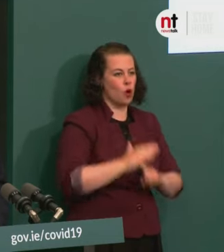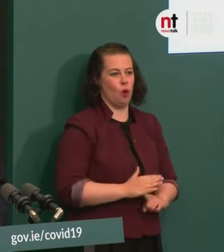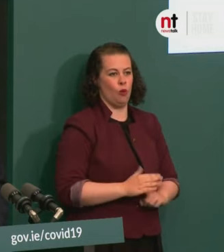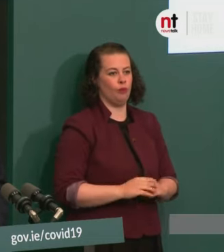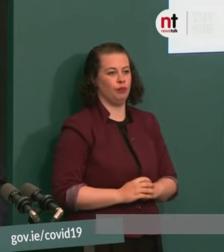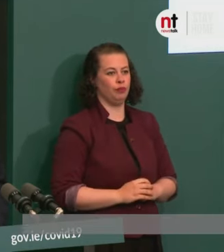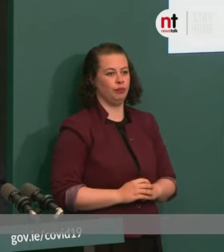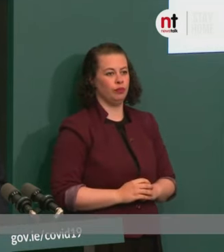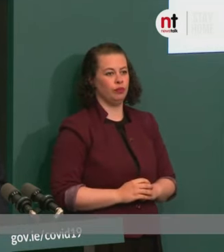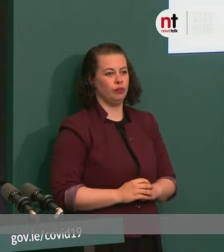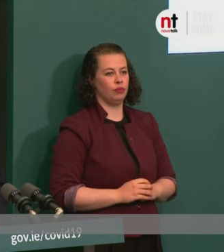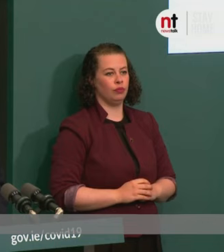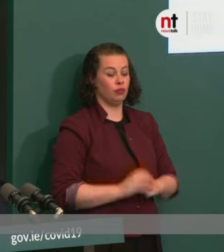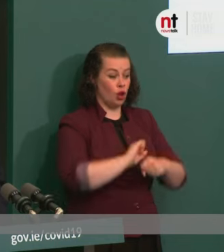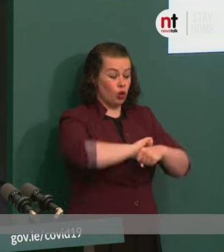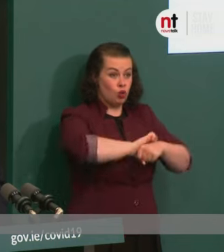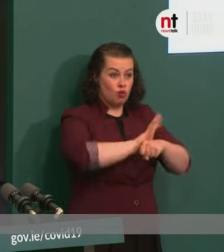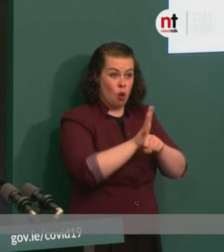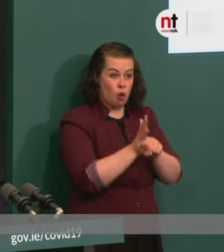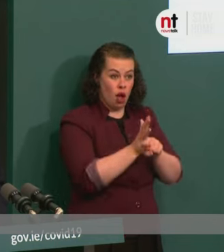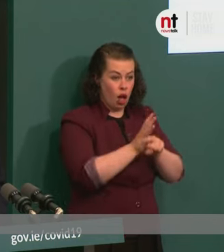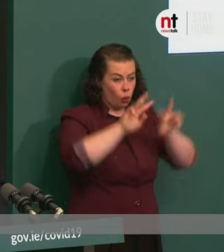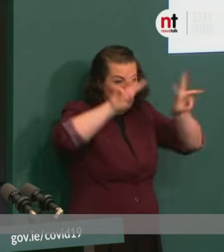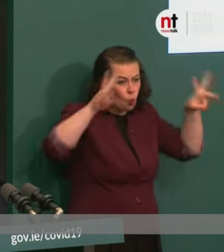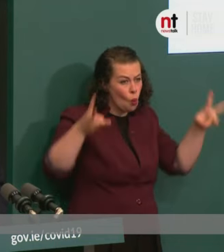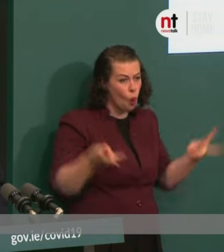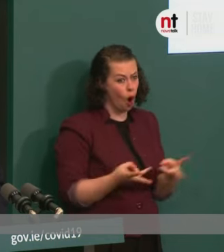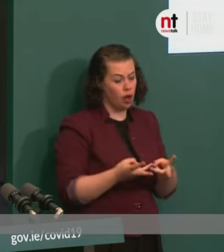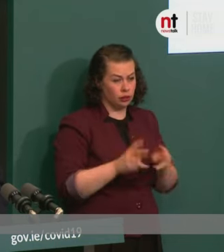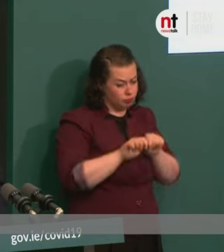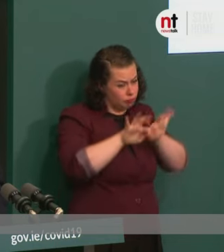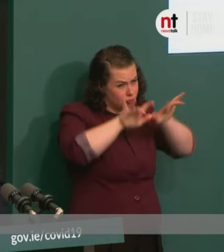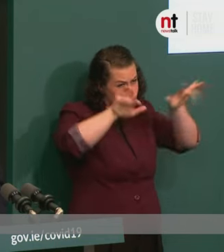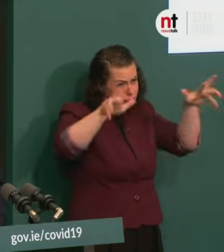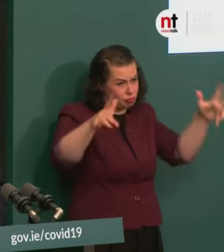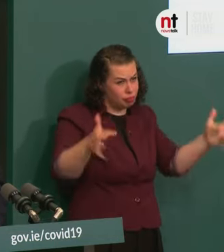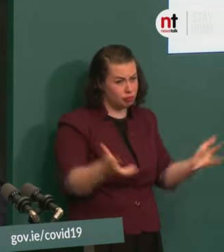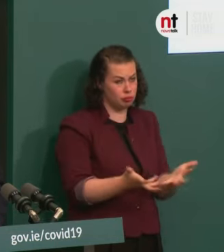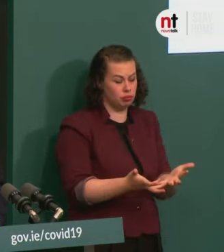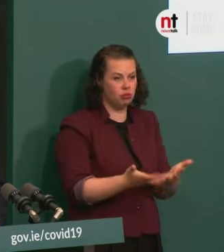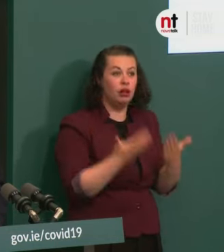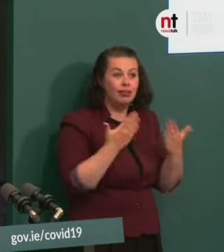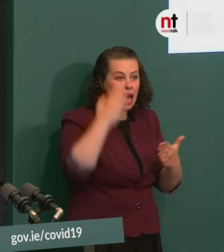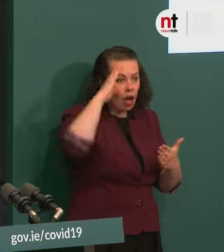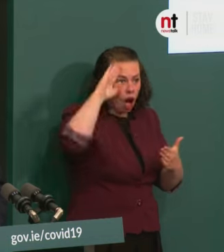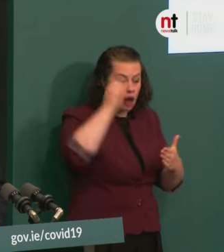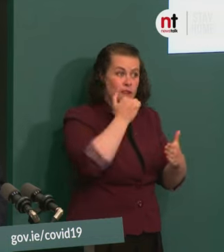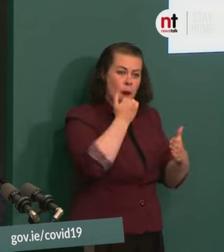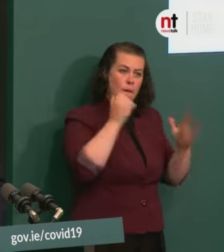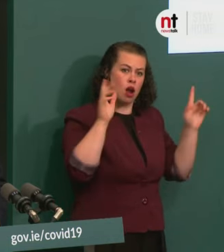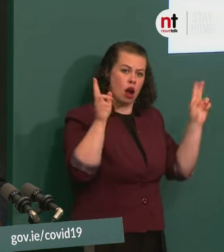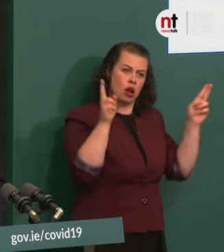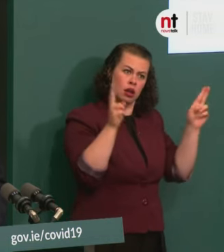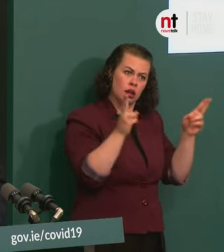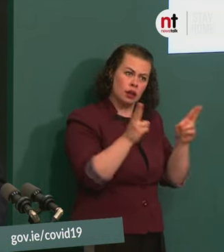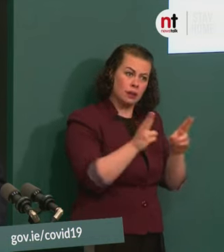el coronavirus es un infierno que azota a todo el mundo en irlanda es ahora un incendio en retirada pero no está derrotado